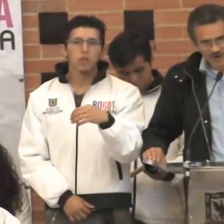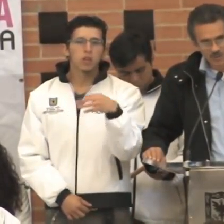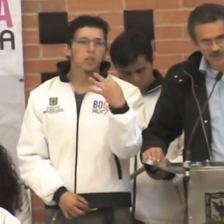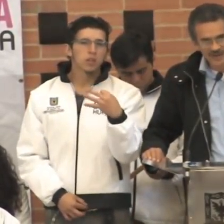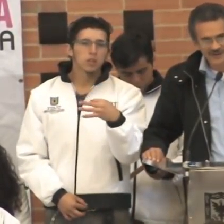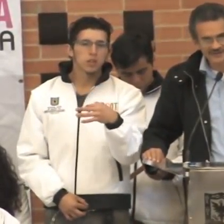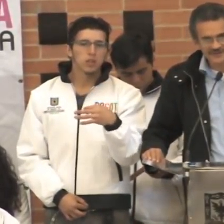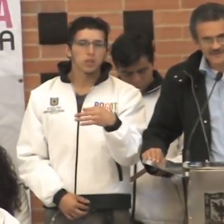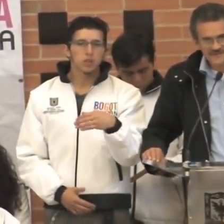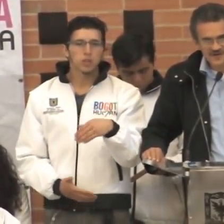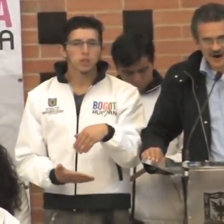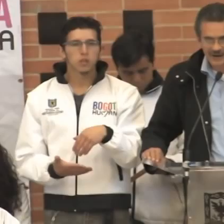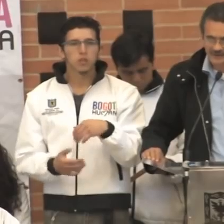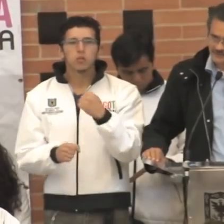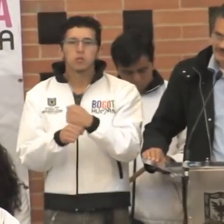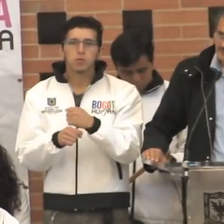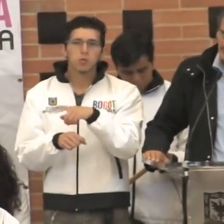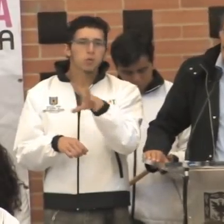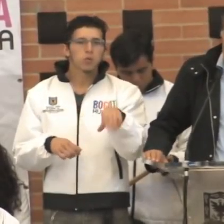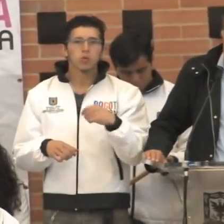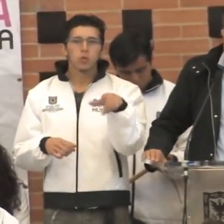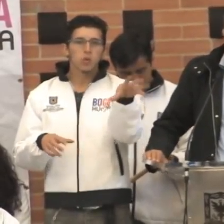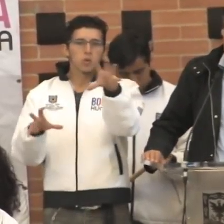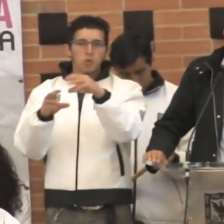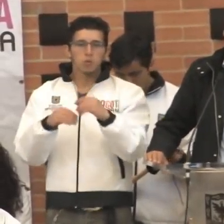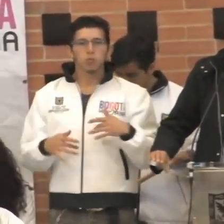sea una comunidad viva